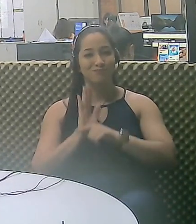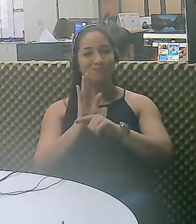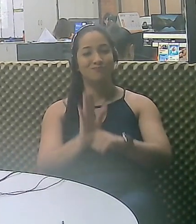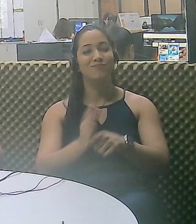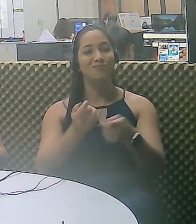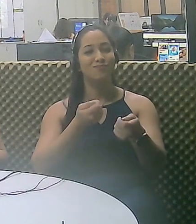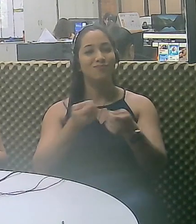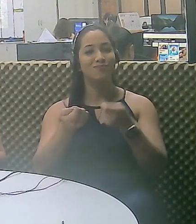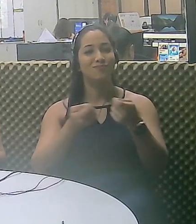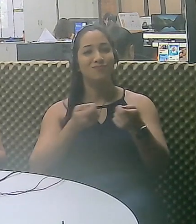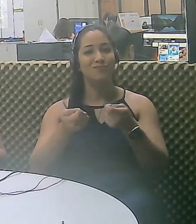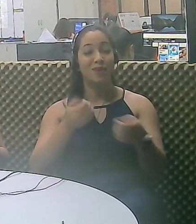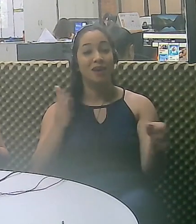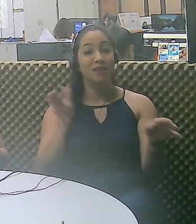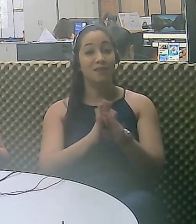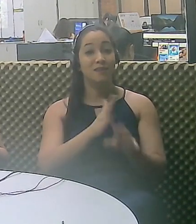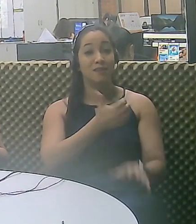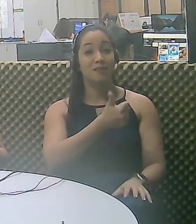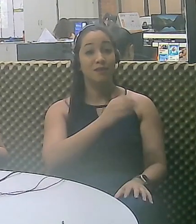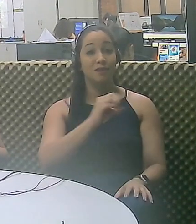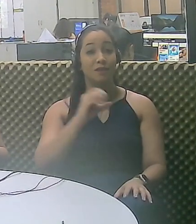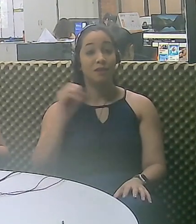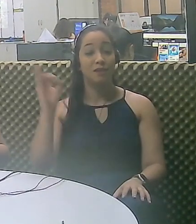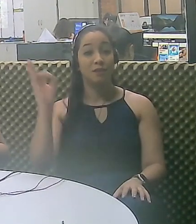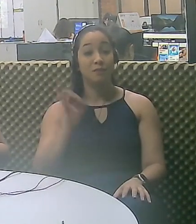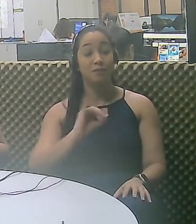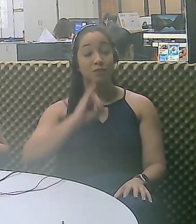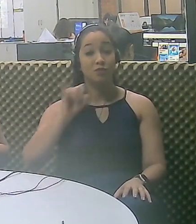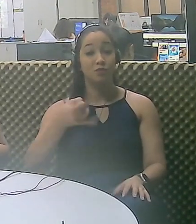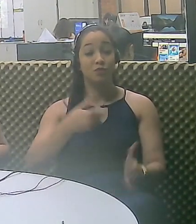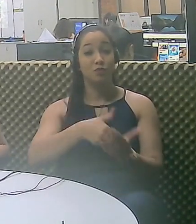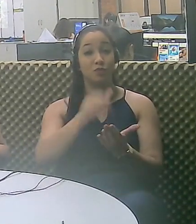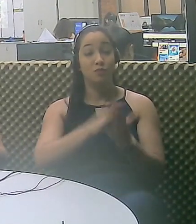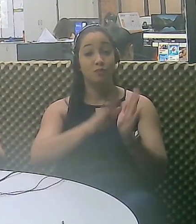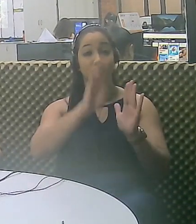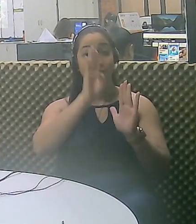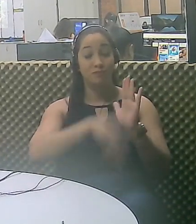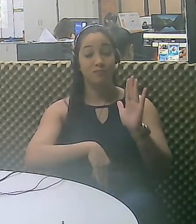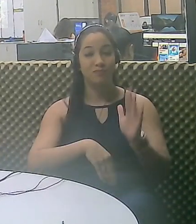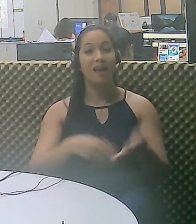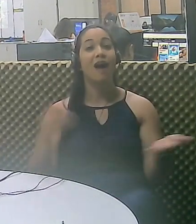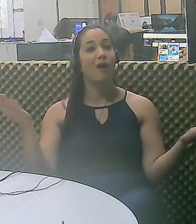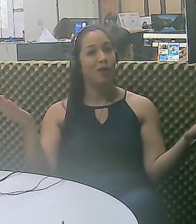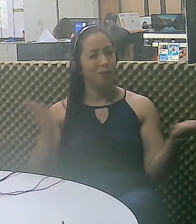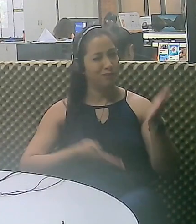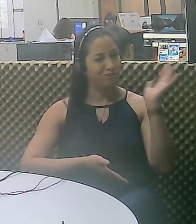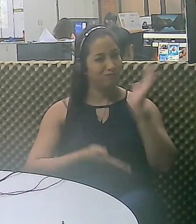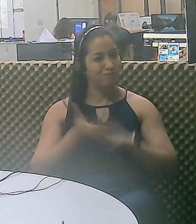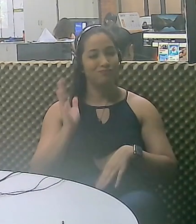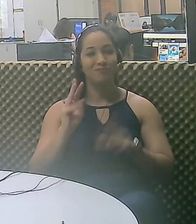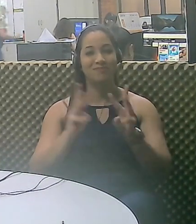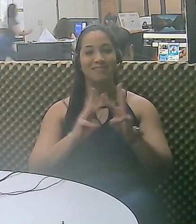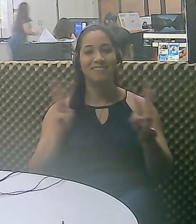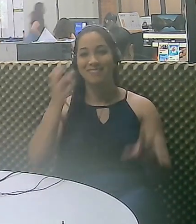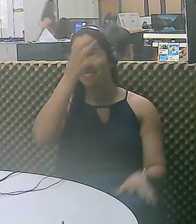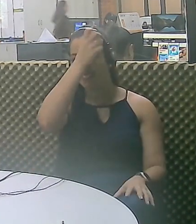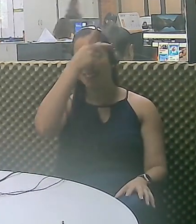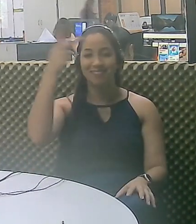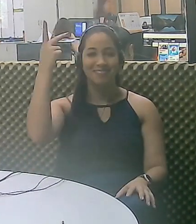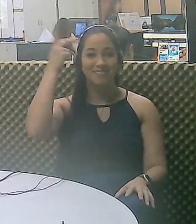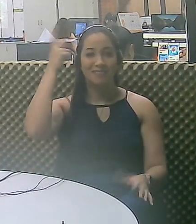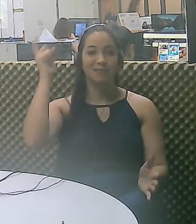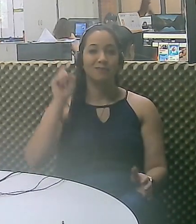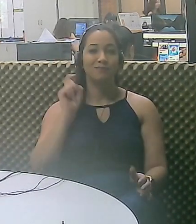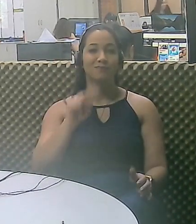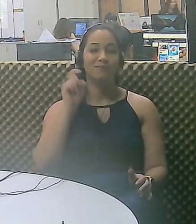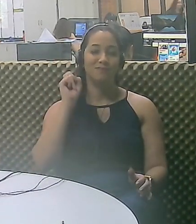resolver a situação com até 100% de desconto em juros e multas. A hora é agora. É só entrar no site da Prefeitura,